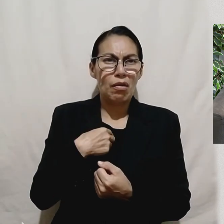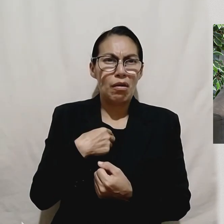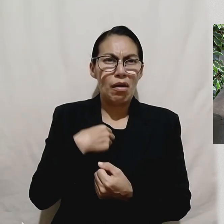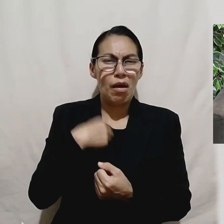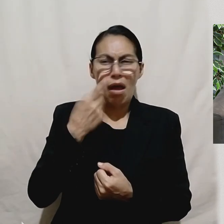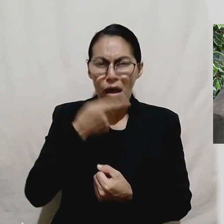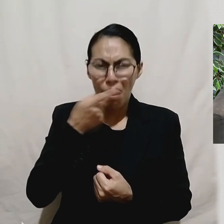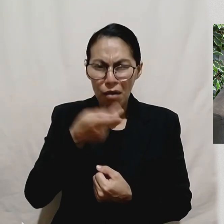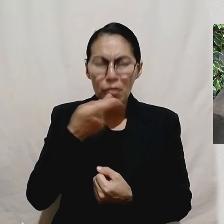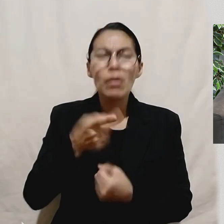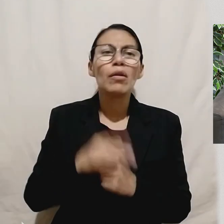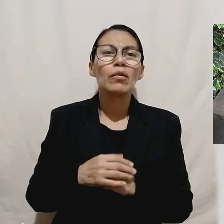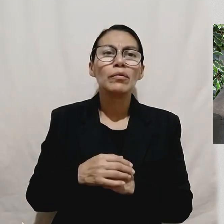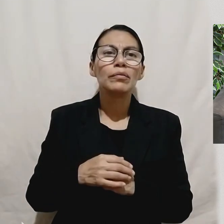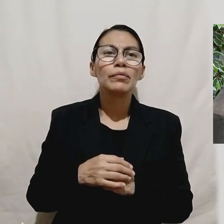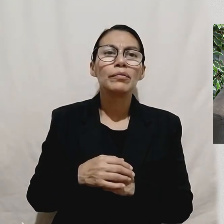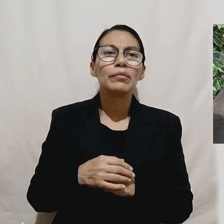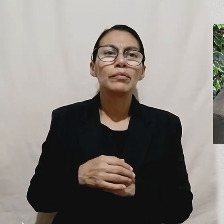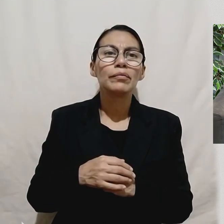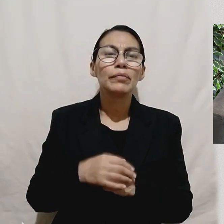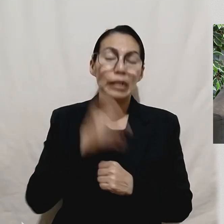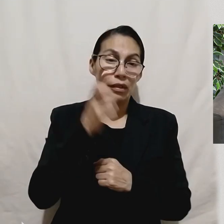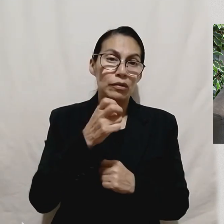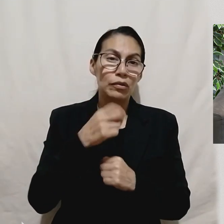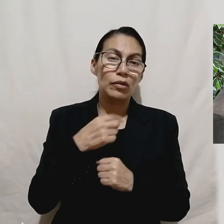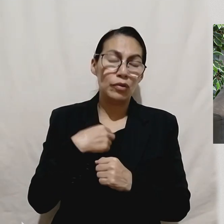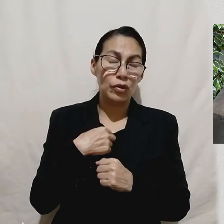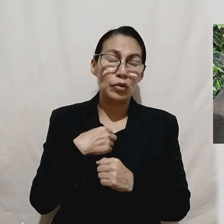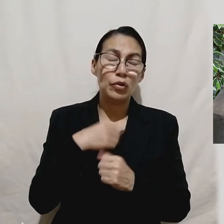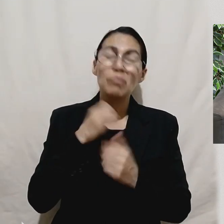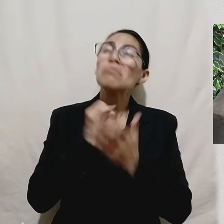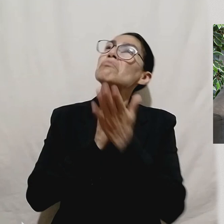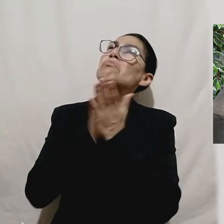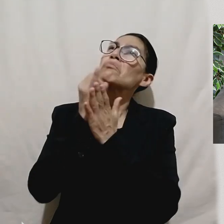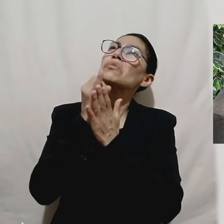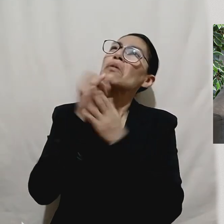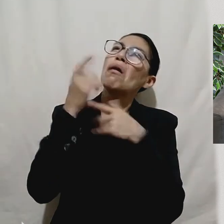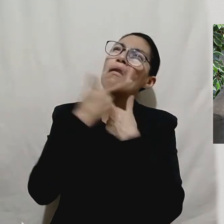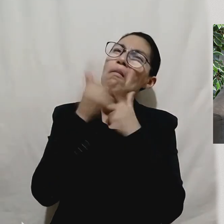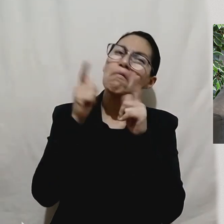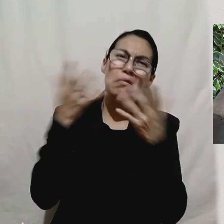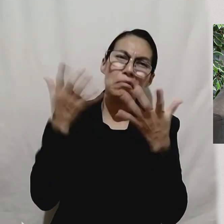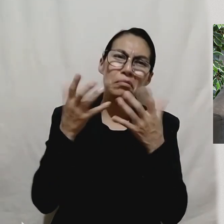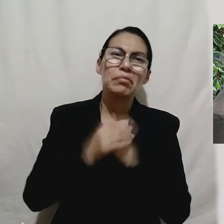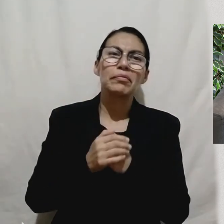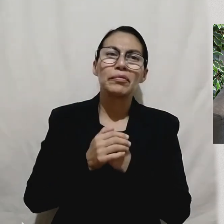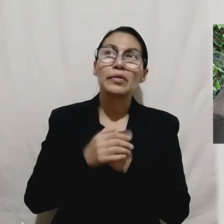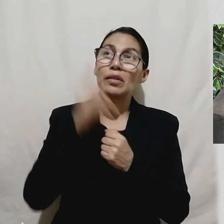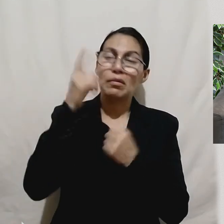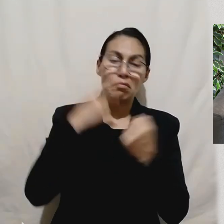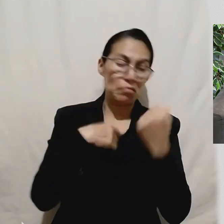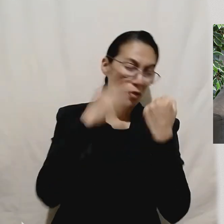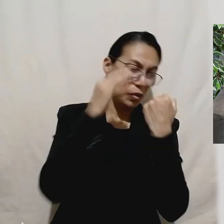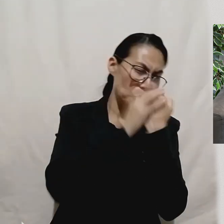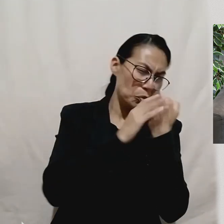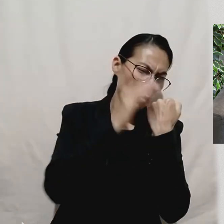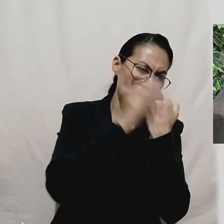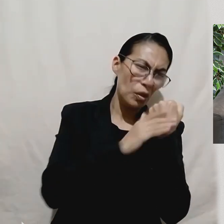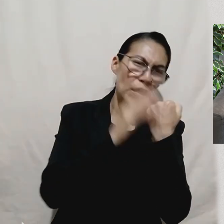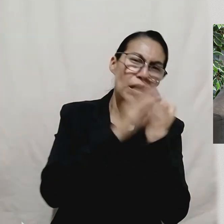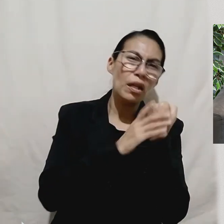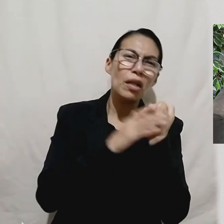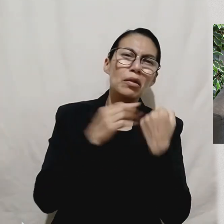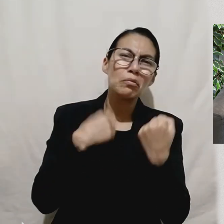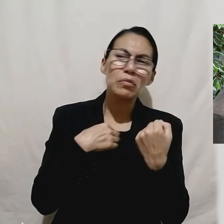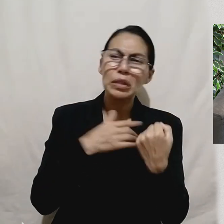y sé que él me está escuchando no Entonces sí principalmente es eso una guía para poder tomar decisiones y un consuelo en el que